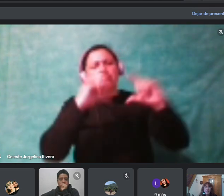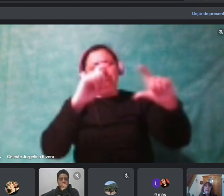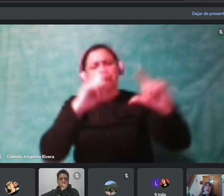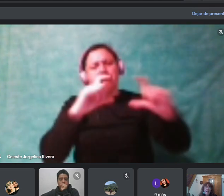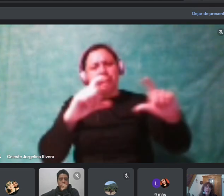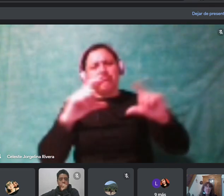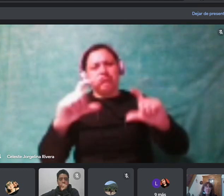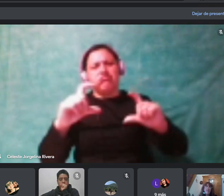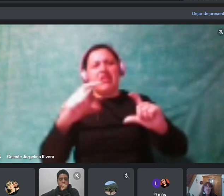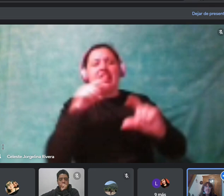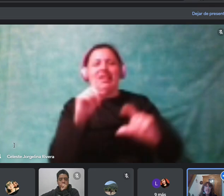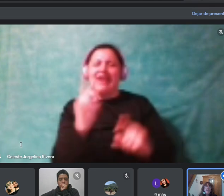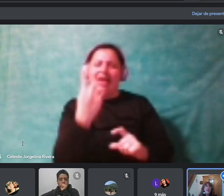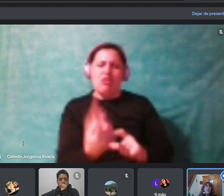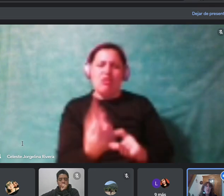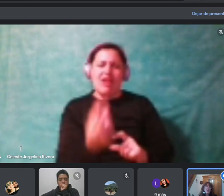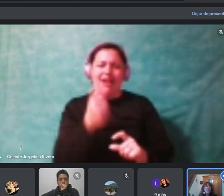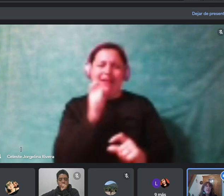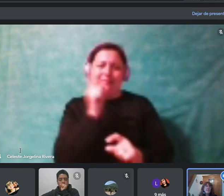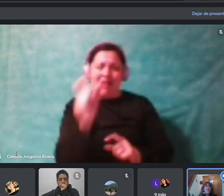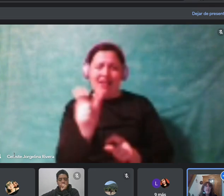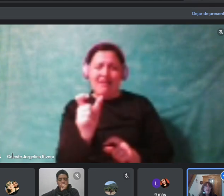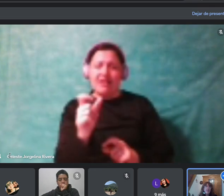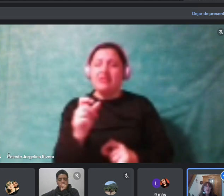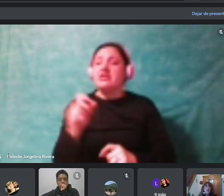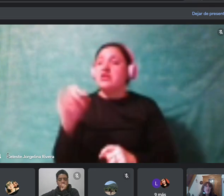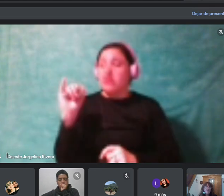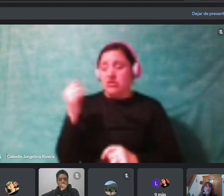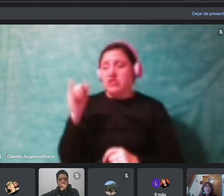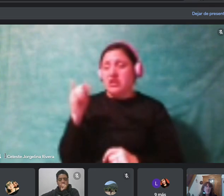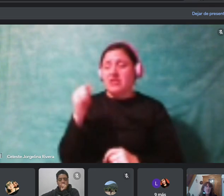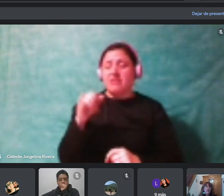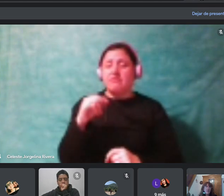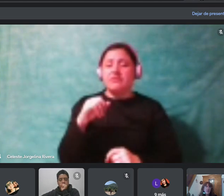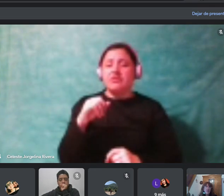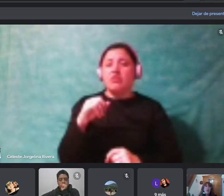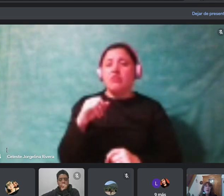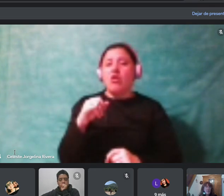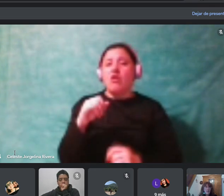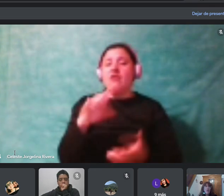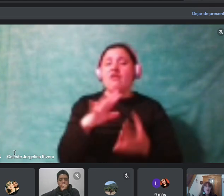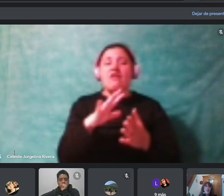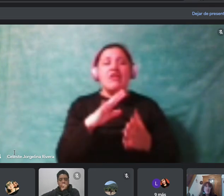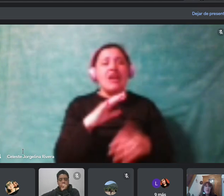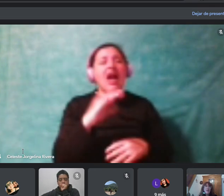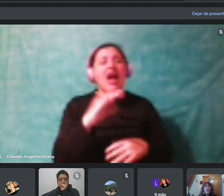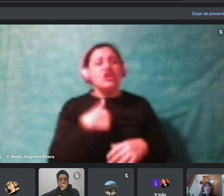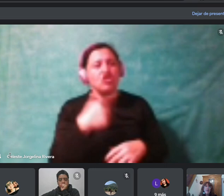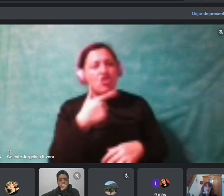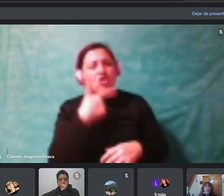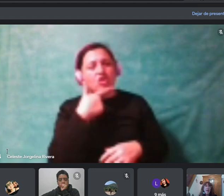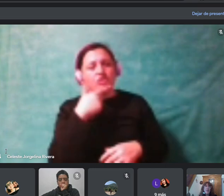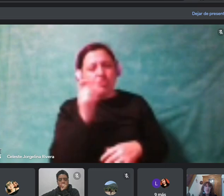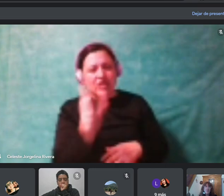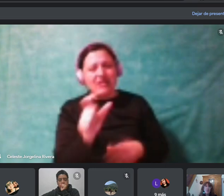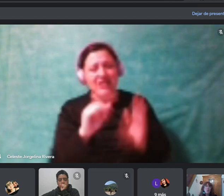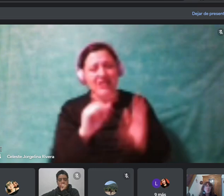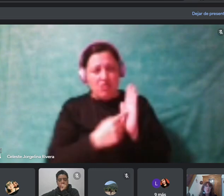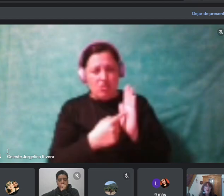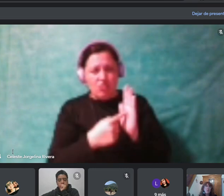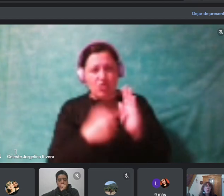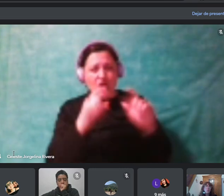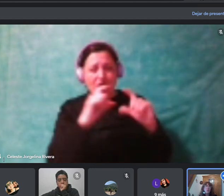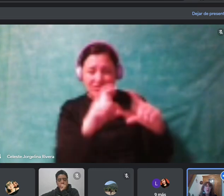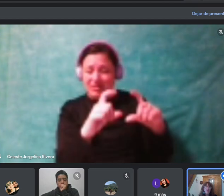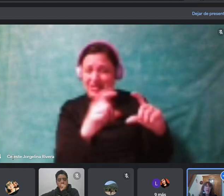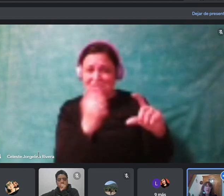palabras. Claro, las encerraría entre corchetes. Y sí. las volvería como un sustantivo núcleo de ese mini... Claro, son todos